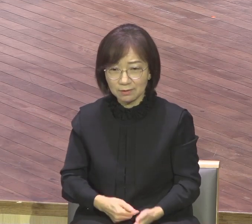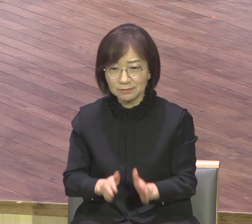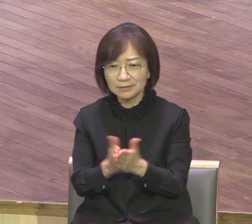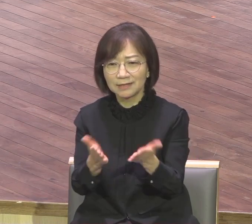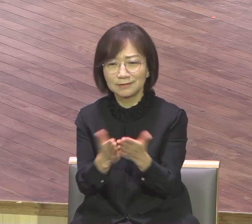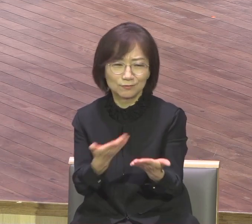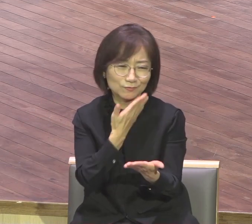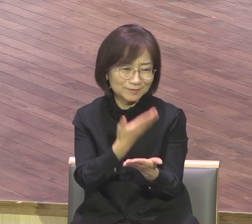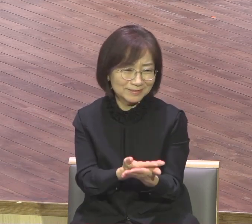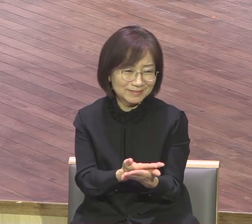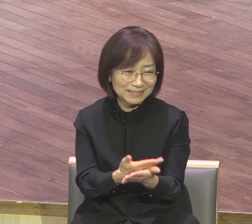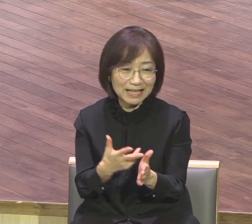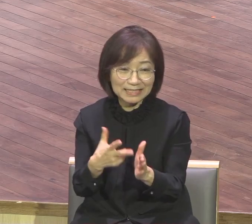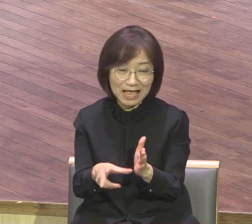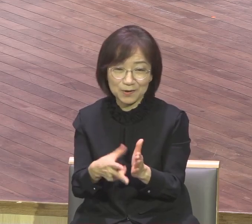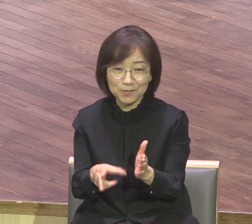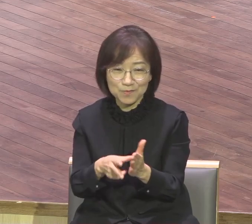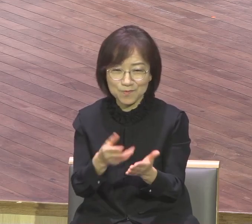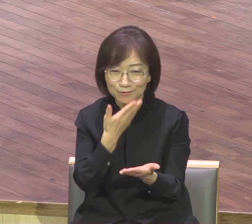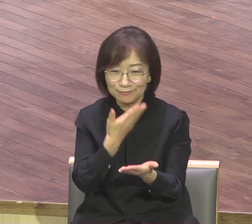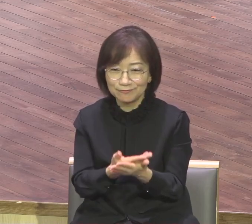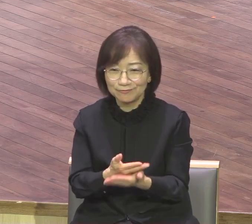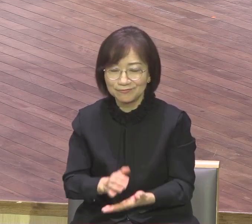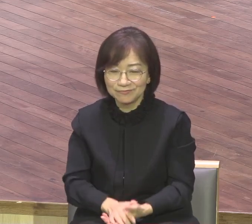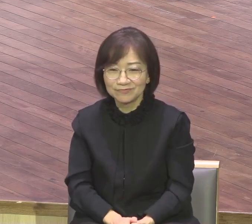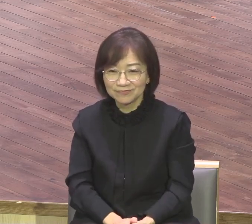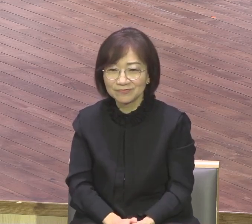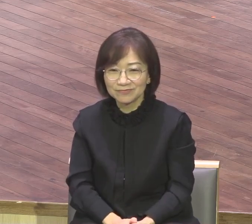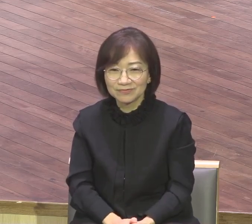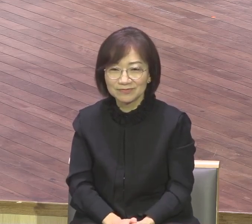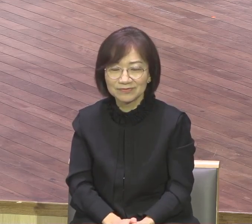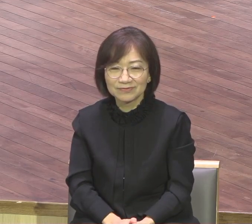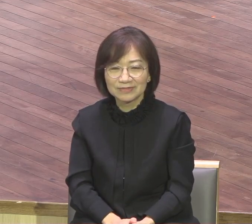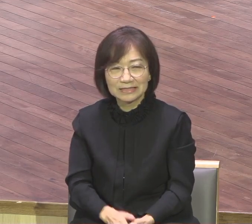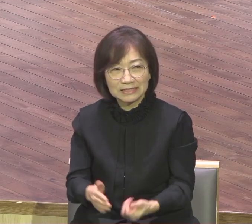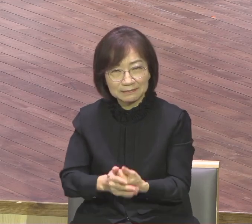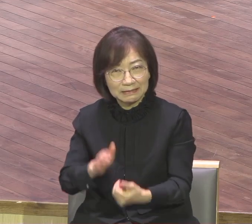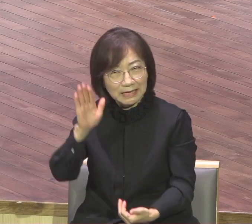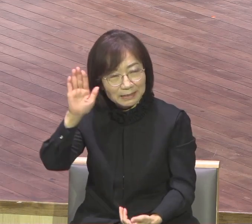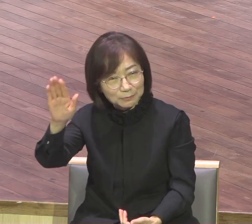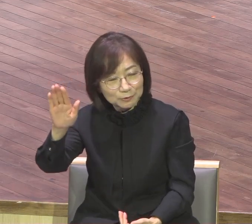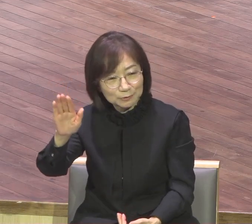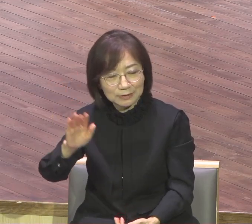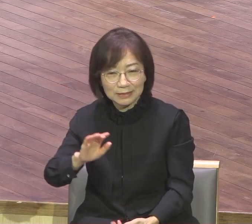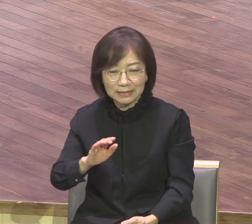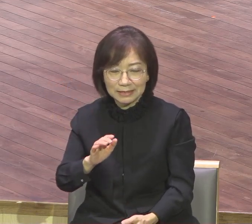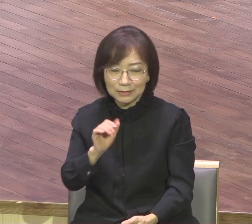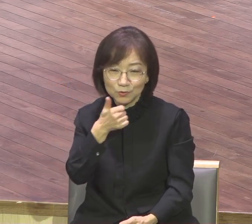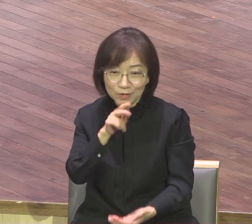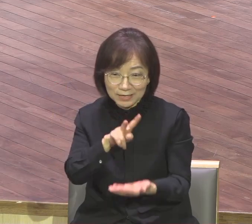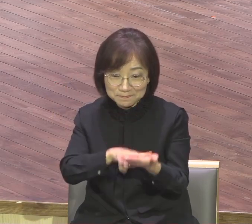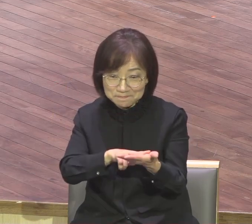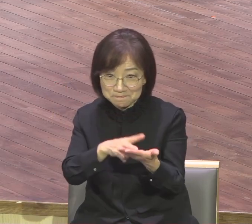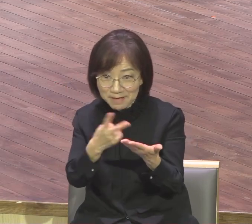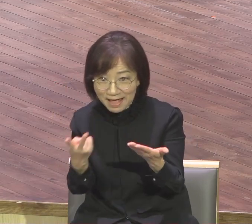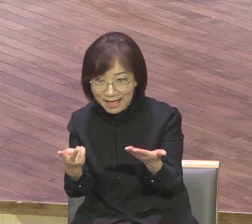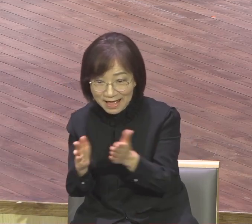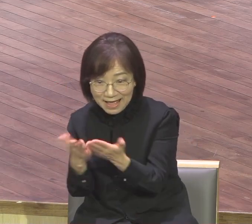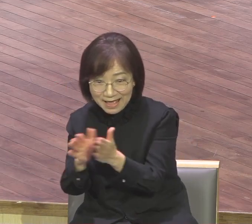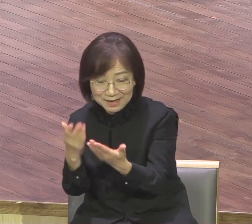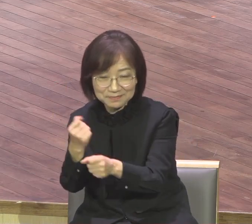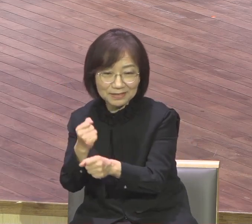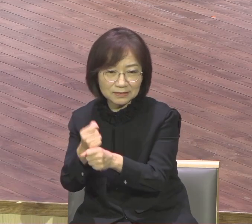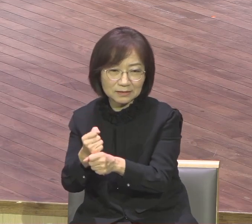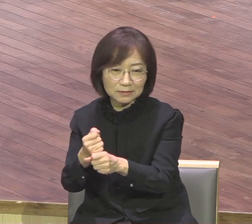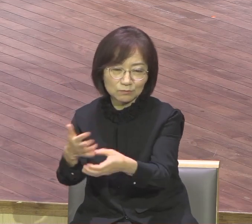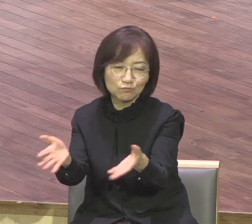importante es anotar y dejar materiales. 우리 여기 이제 본격적으로 이 번역부가 일어나길 바랍니다. Espero que se levante la iglesia y un